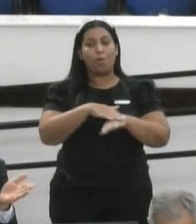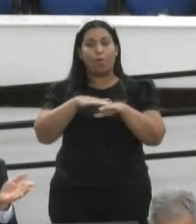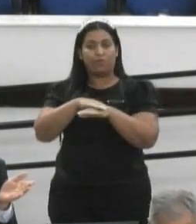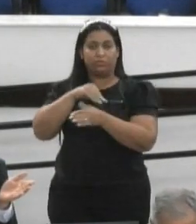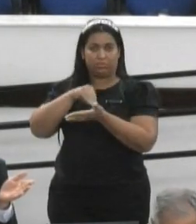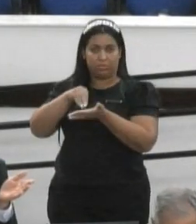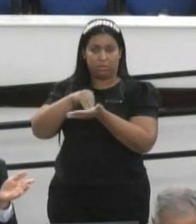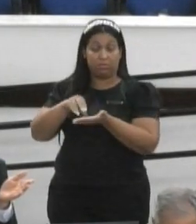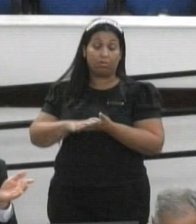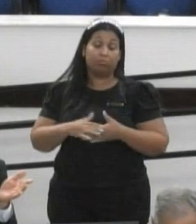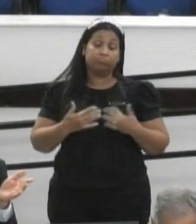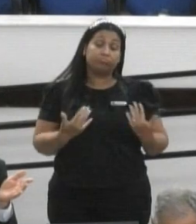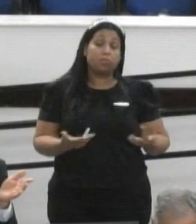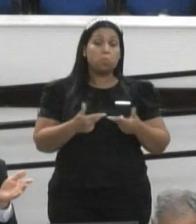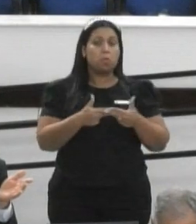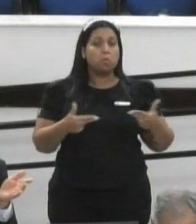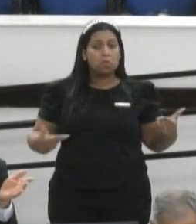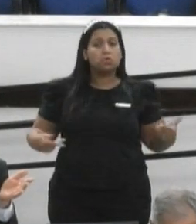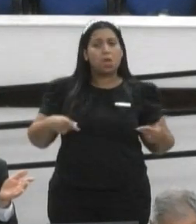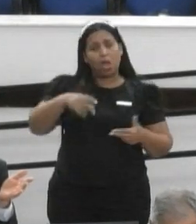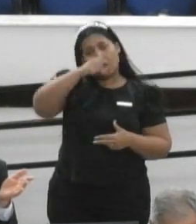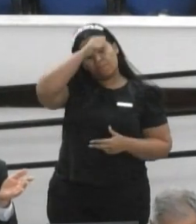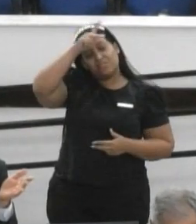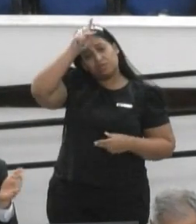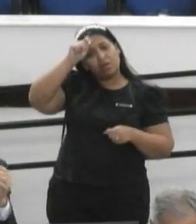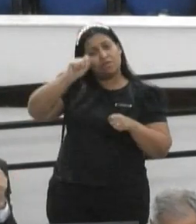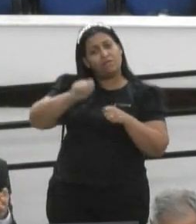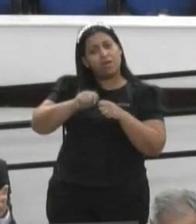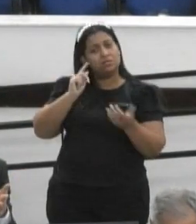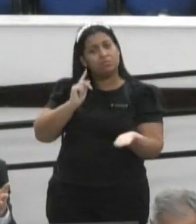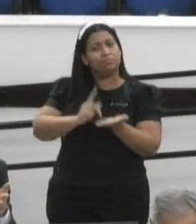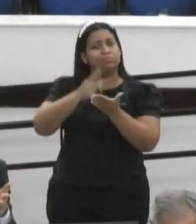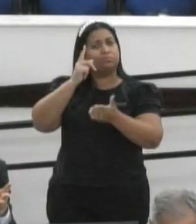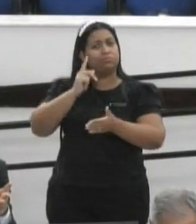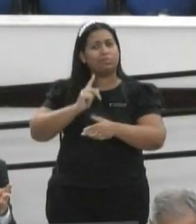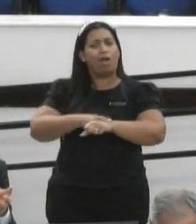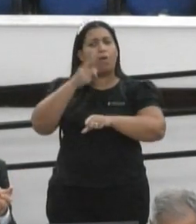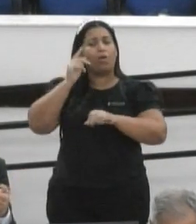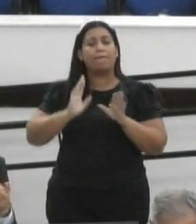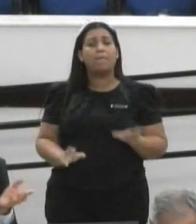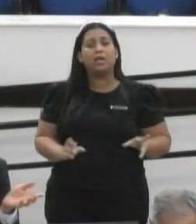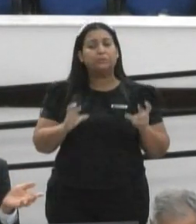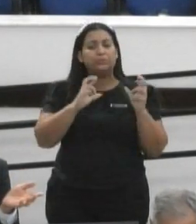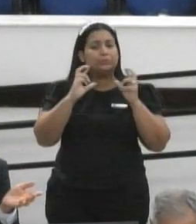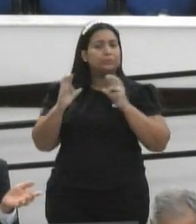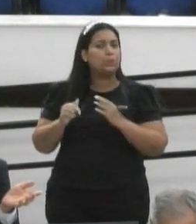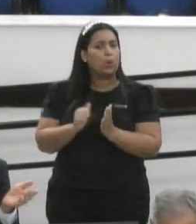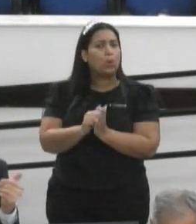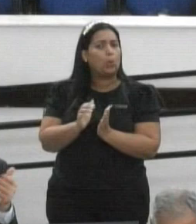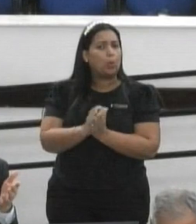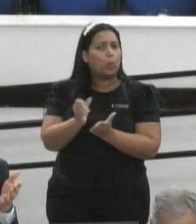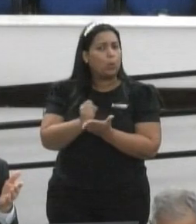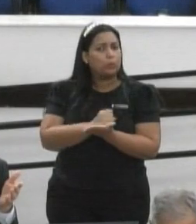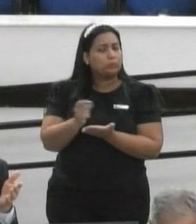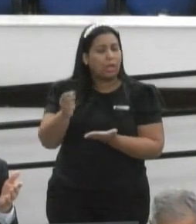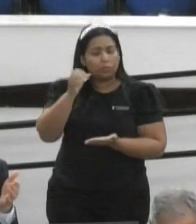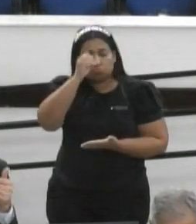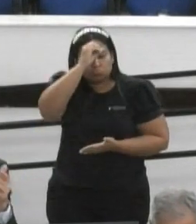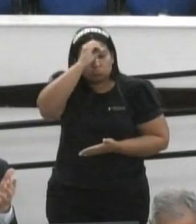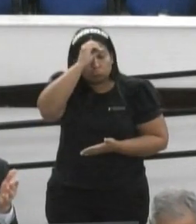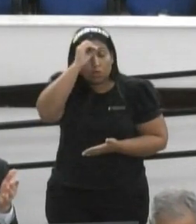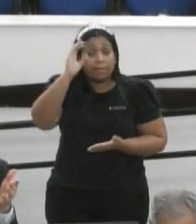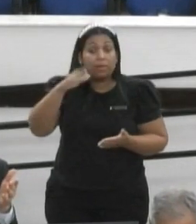que a prefeitura deveria agir de ofício, mas como não fiscaliza os contratos, não fica sabendo, e quando fica